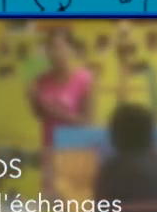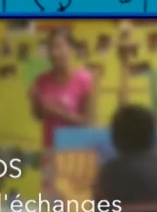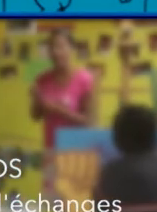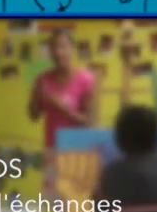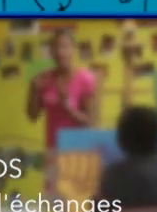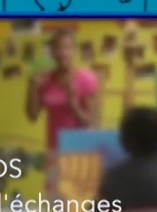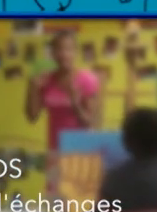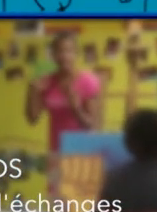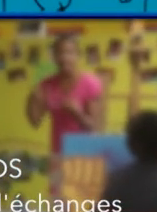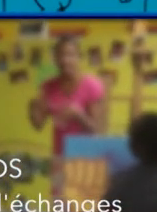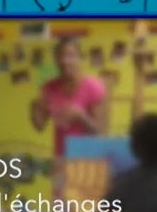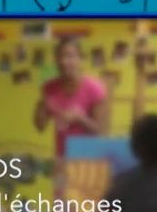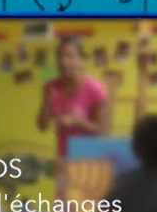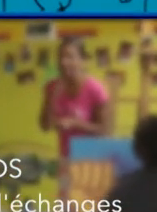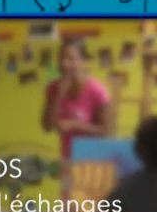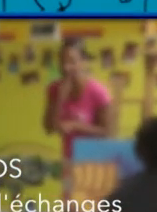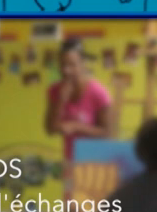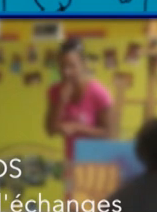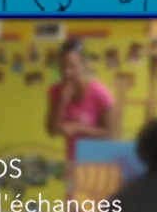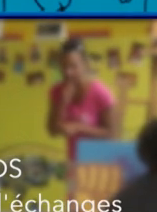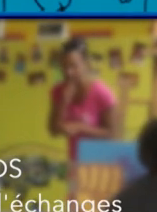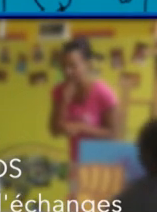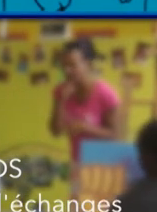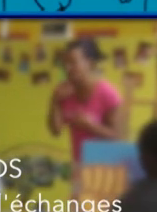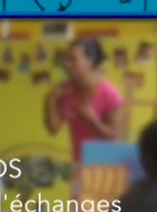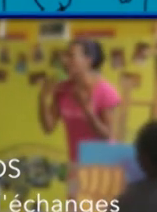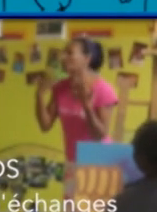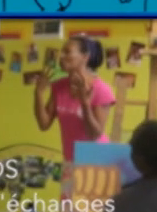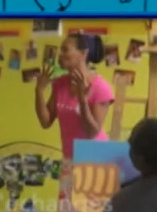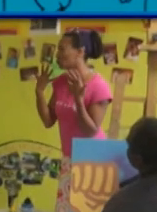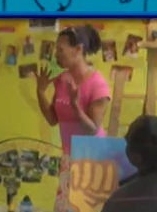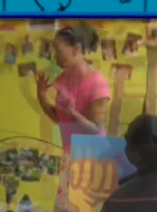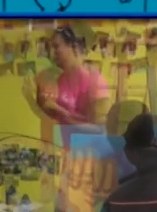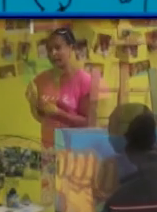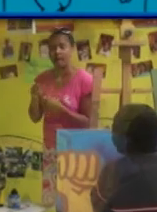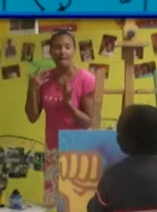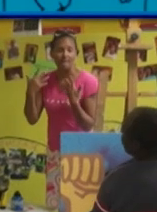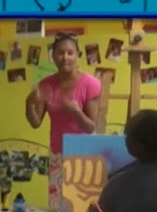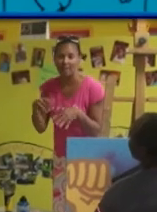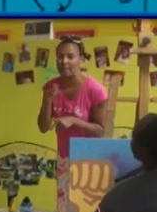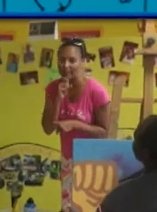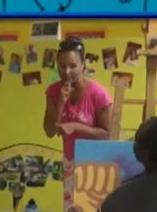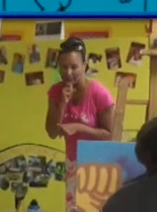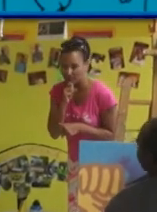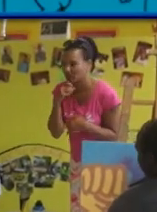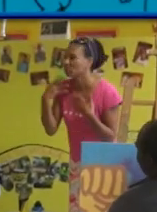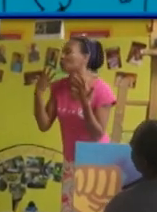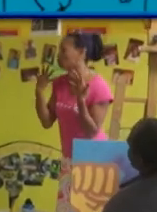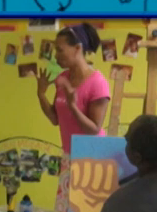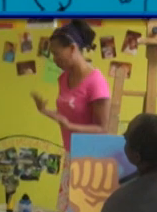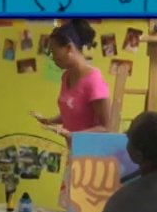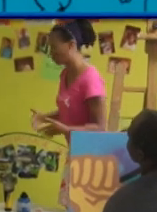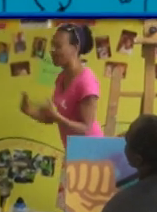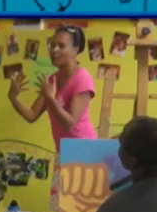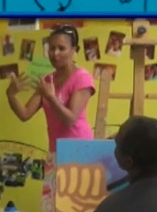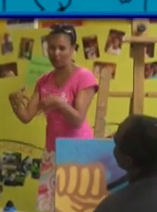et aussi mettre en avant les publics qui régulièrement viennent à CERAC, aussi bien pour apprendre la langue des signes ou pour participer à nos ateliers